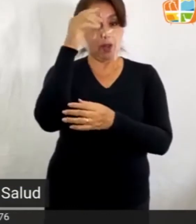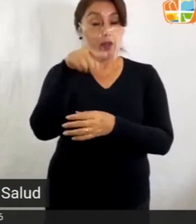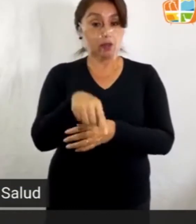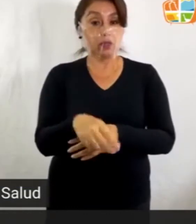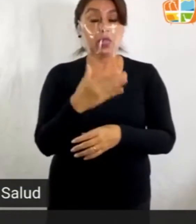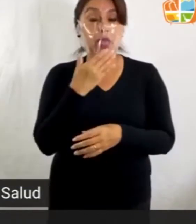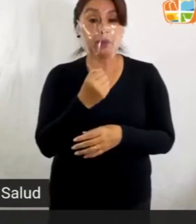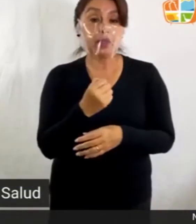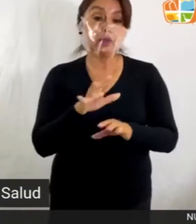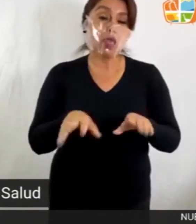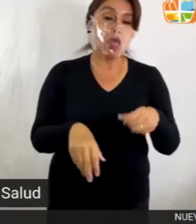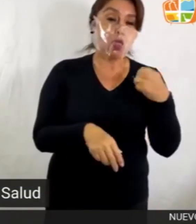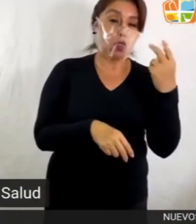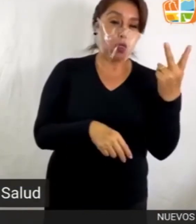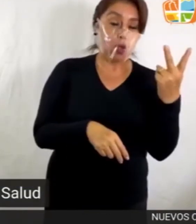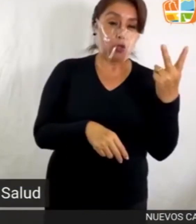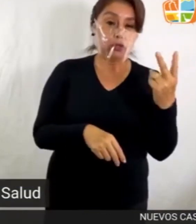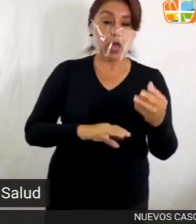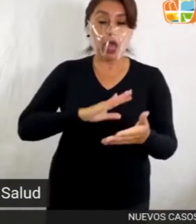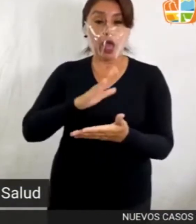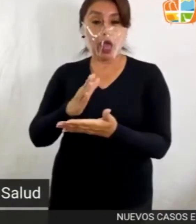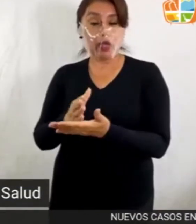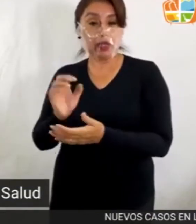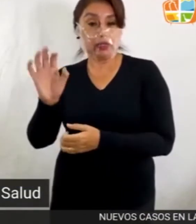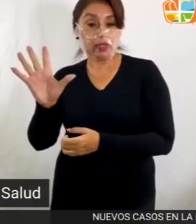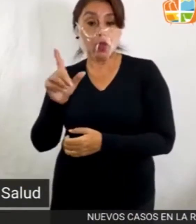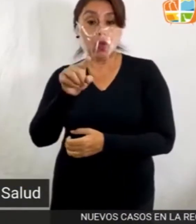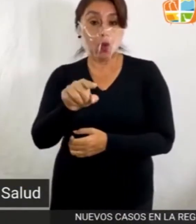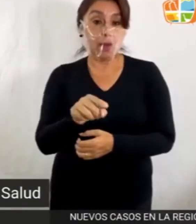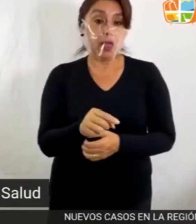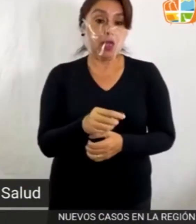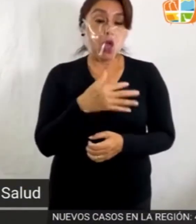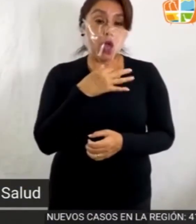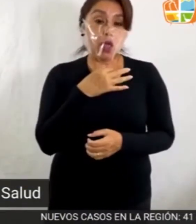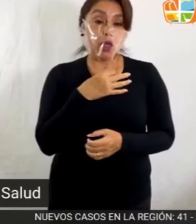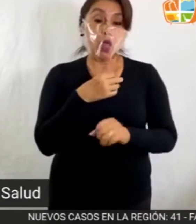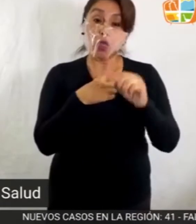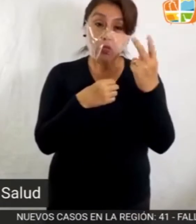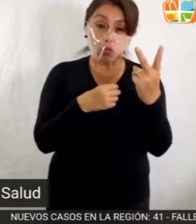hago de 14 a 17 horas, que está como preferente a los adultos